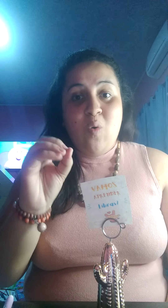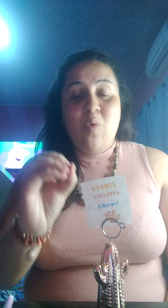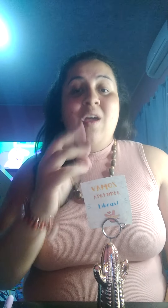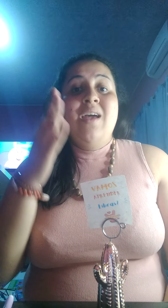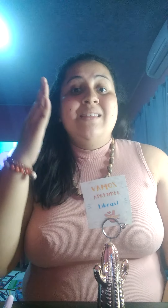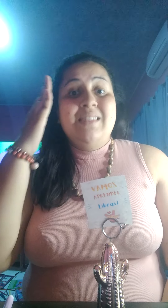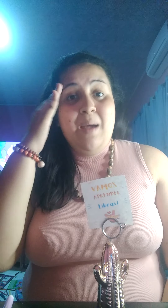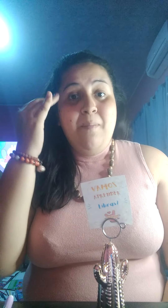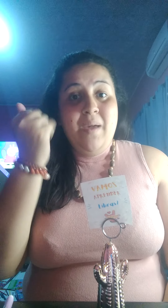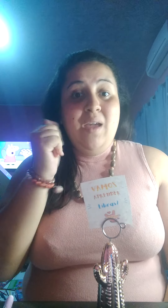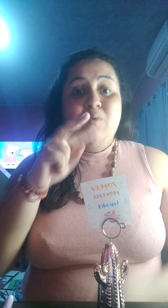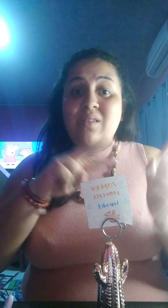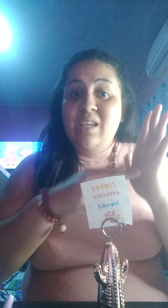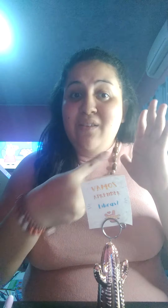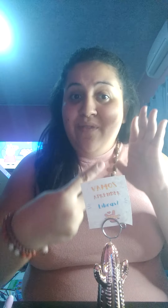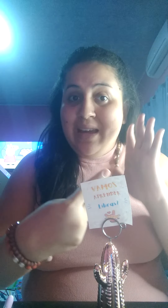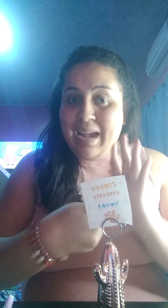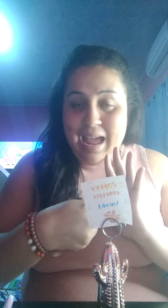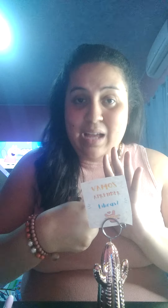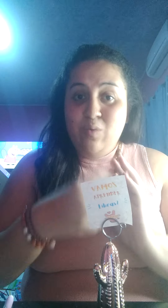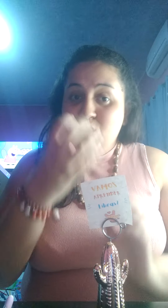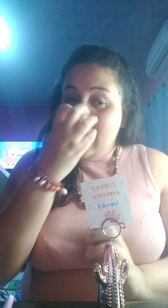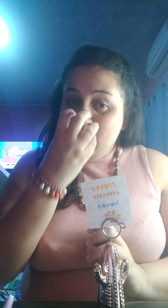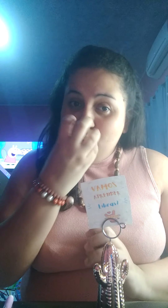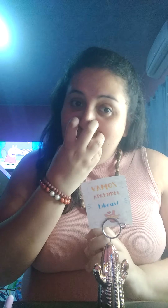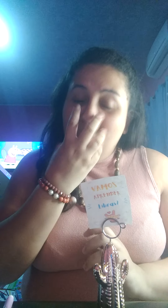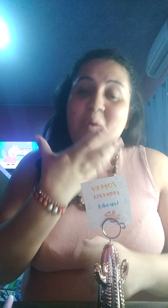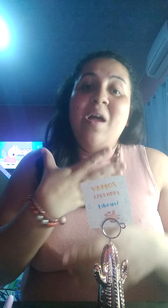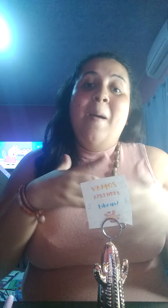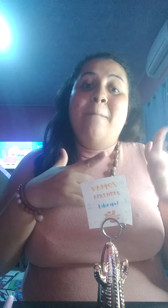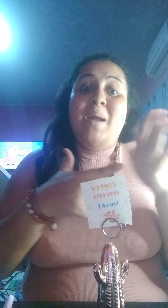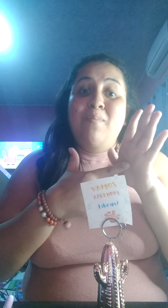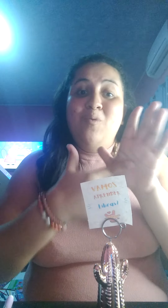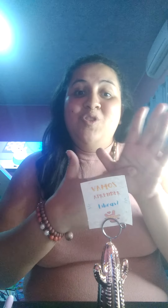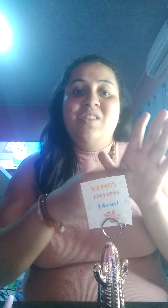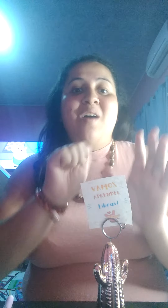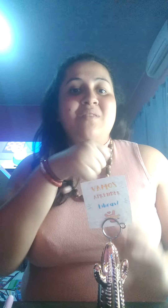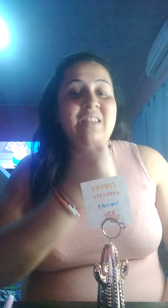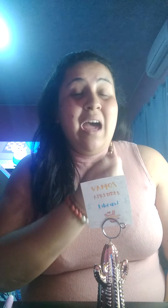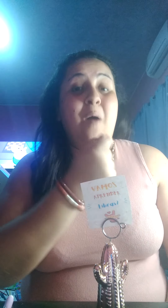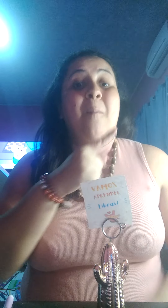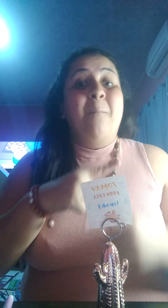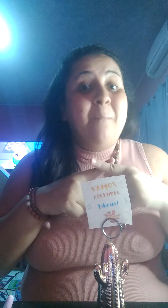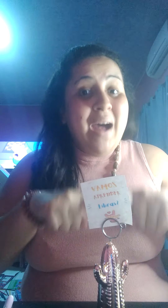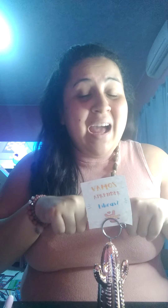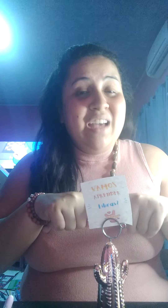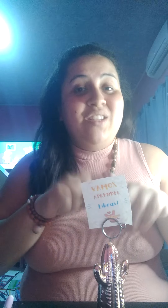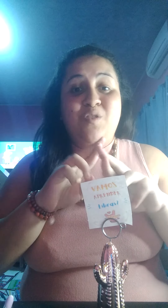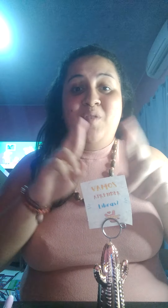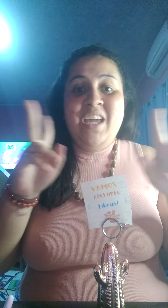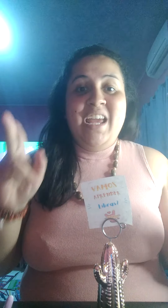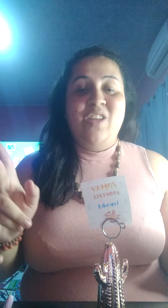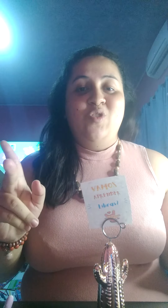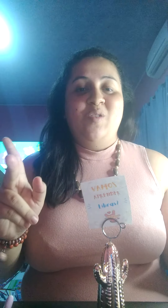cachorro, saber o significado de cachorro para mostrar o sinal, mas é diferente,